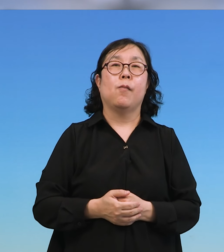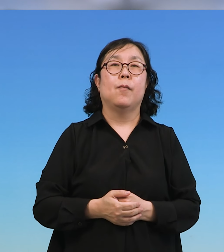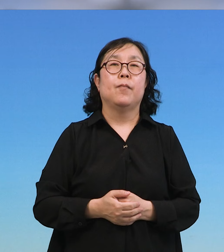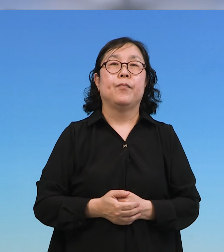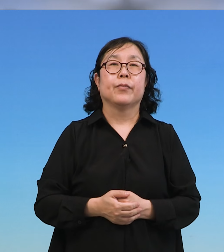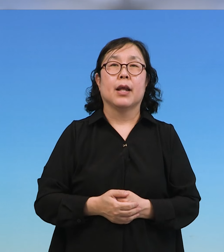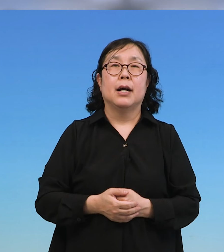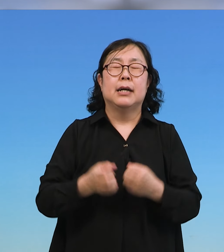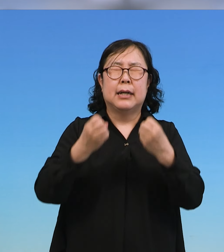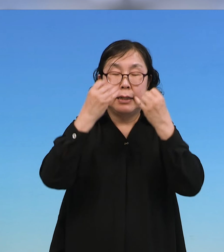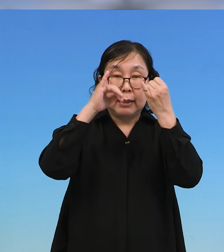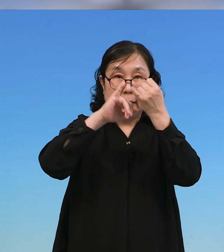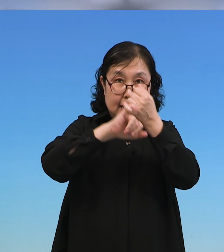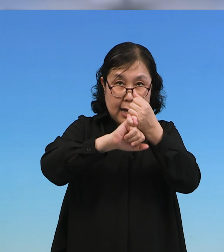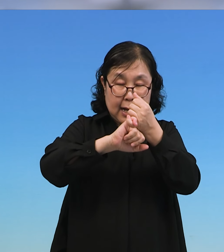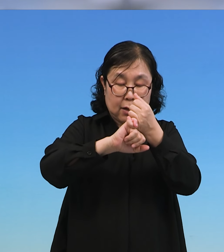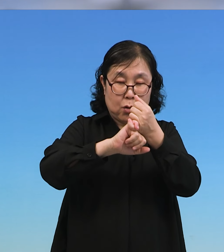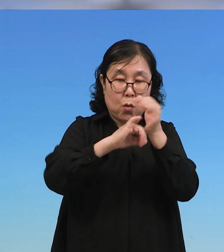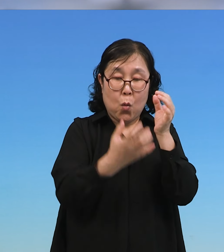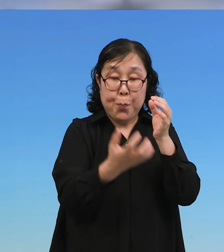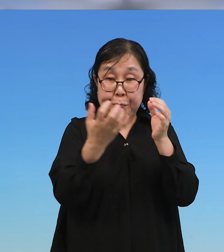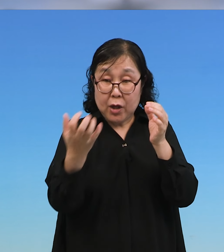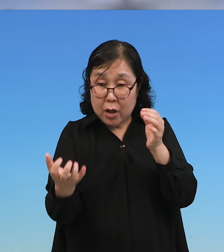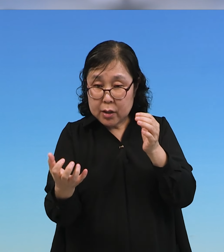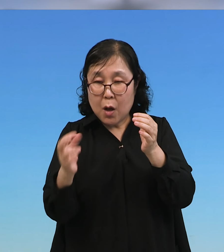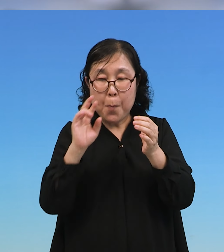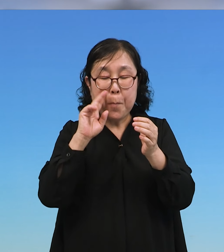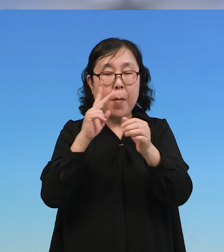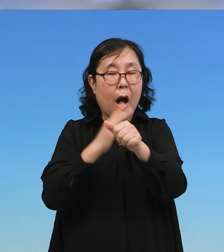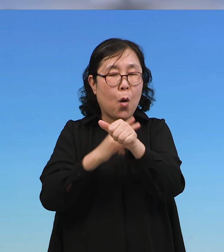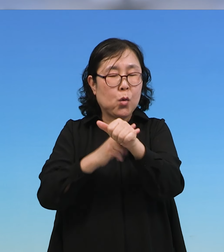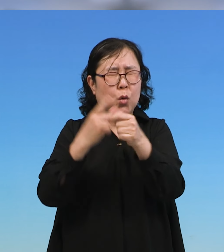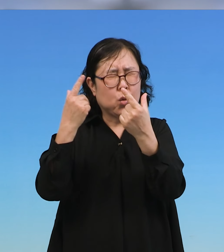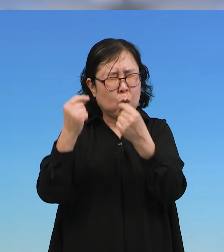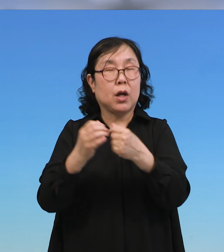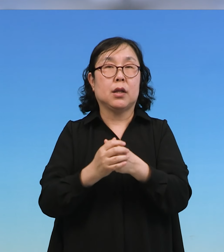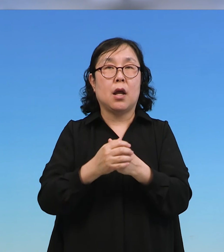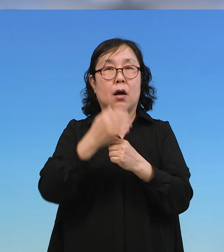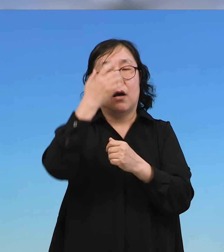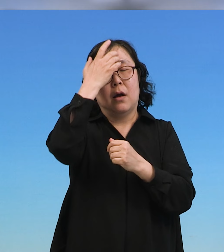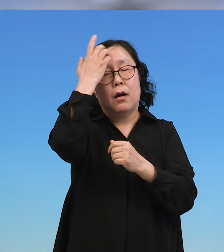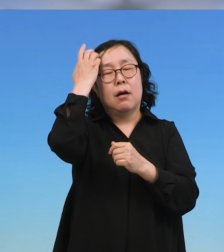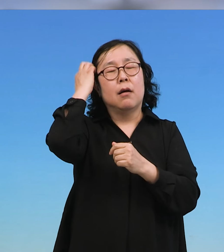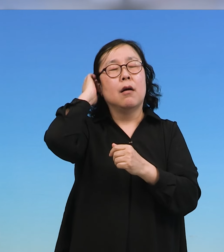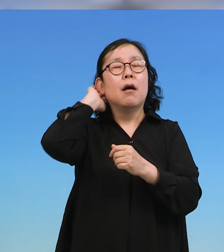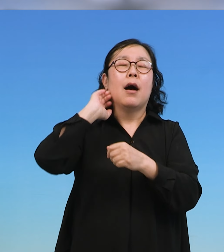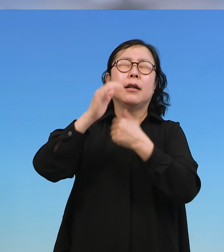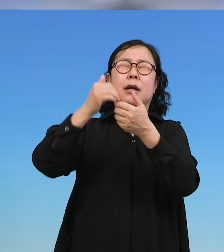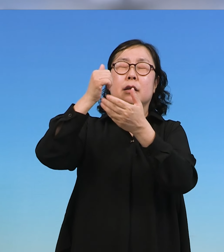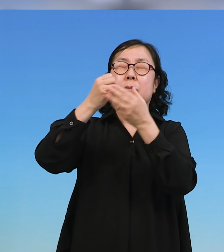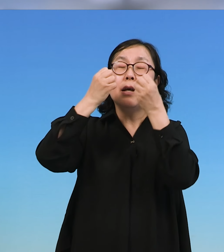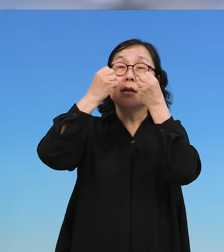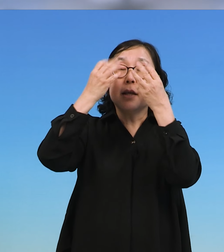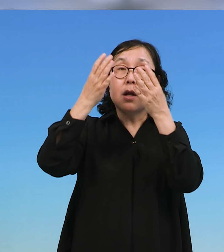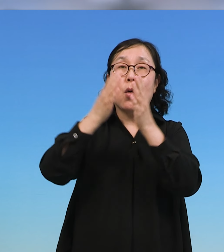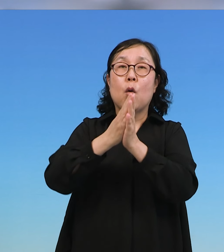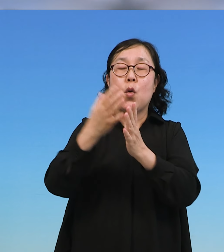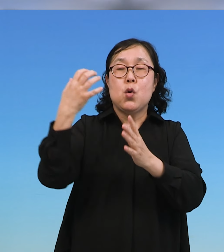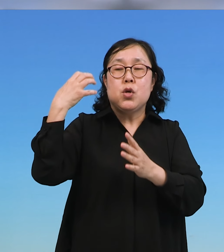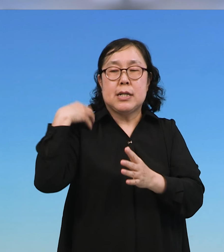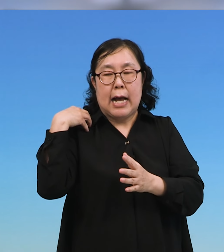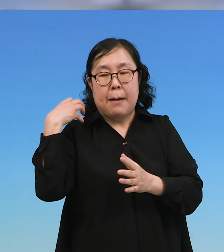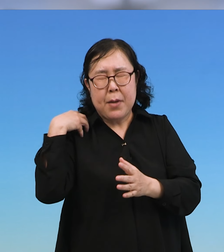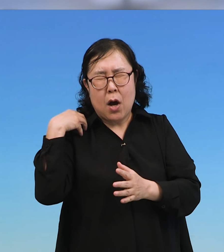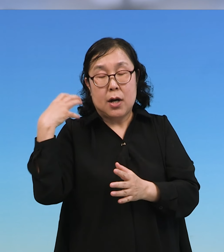신약으로 와서 사도 바울도 똑같습니다. 이제 하나님의 새로운 사명을 부여잡고 떠나가는 이